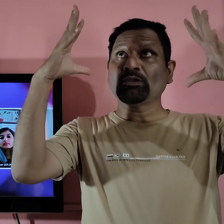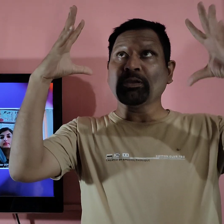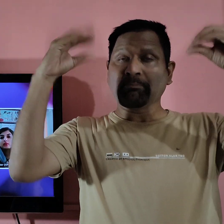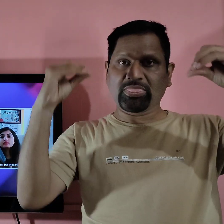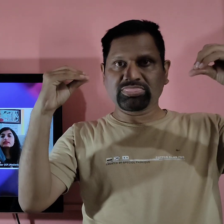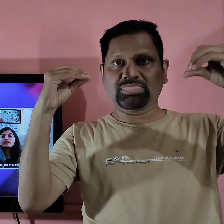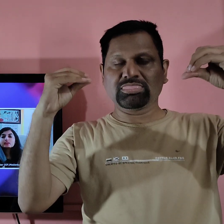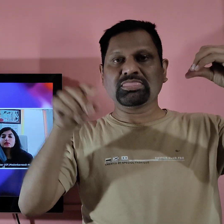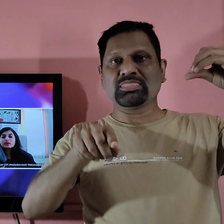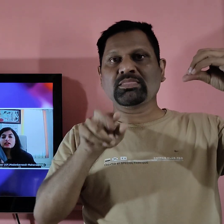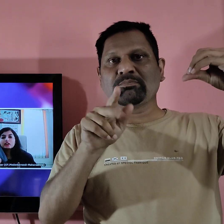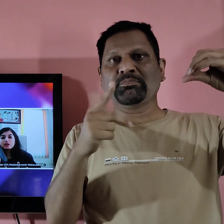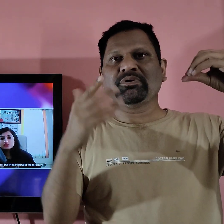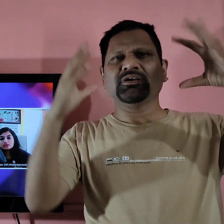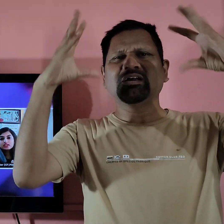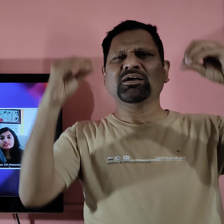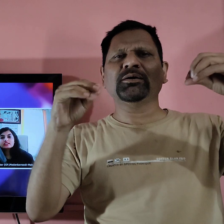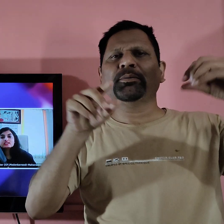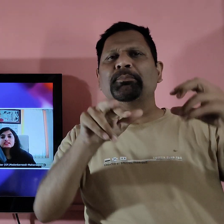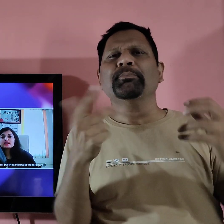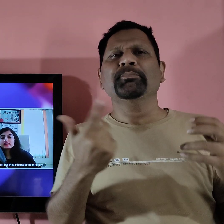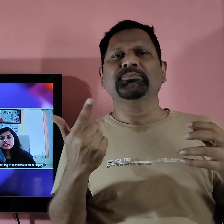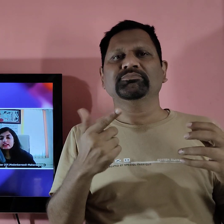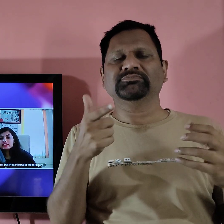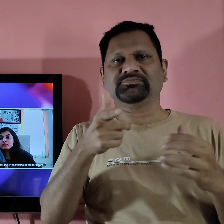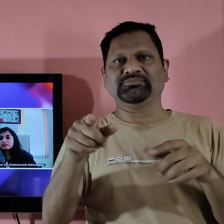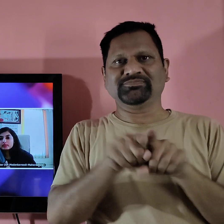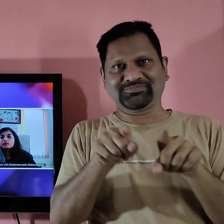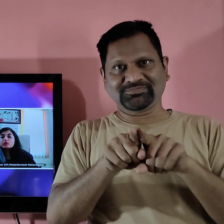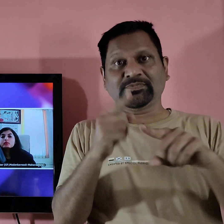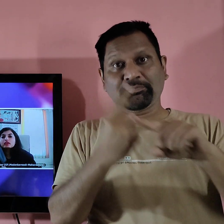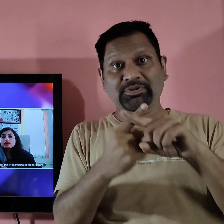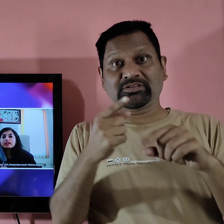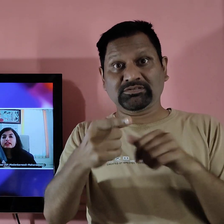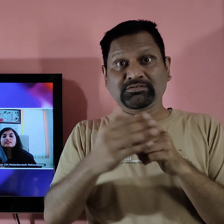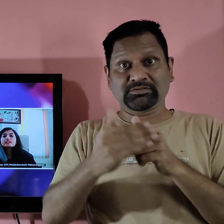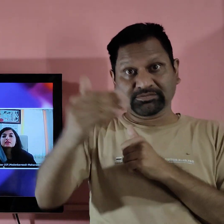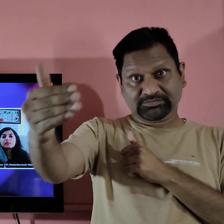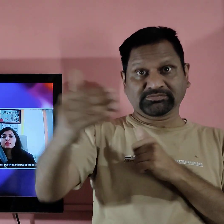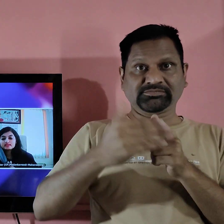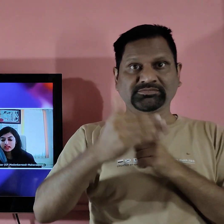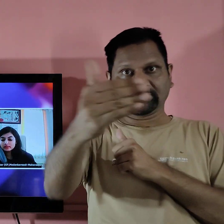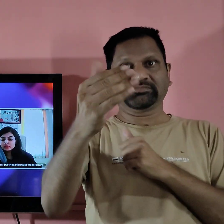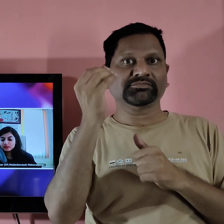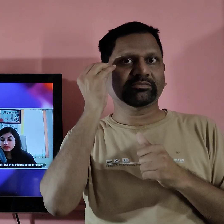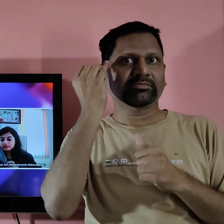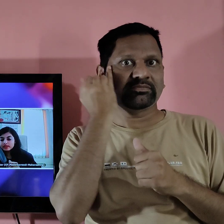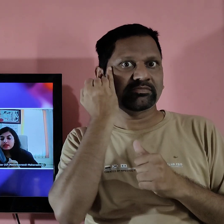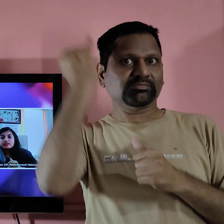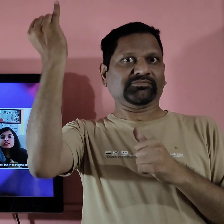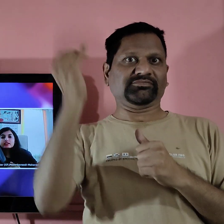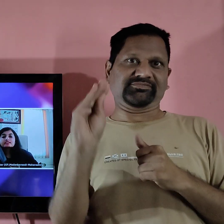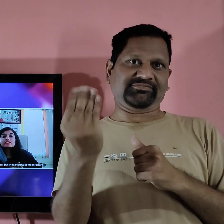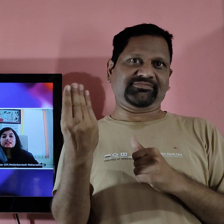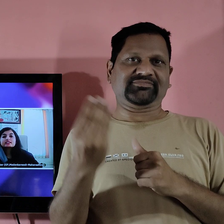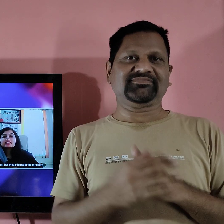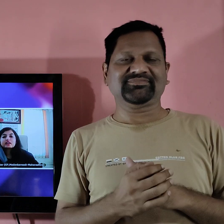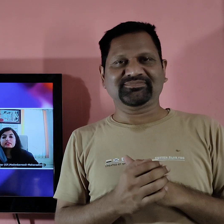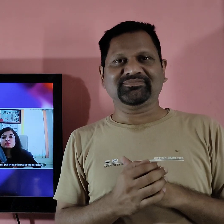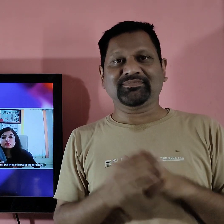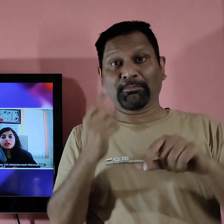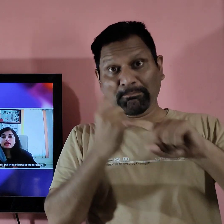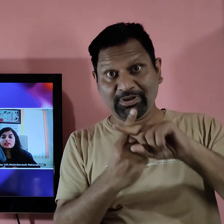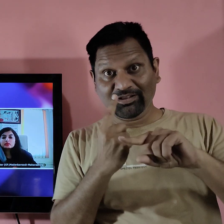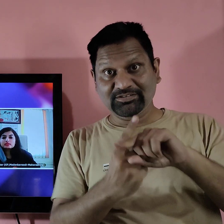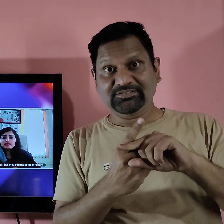रखी, तो उसका हमें बहुत फायदा हुआ और सोशल डिस्टेंसिंग रखने के लिए वो एक असरदार उपाय साबित हुआ।